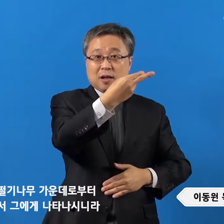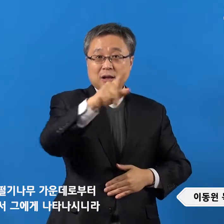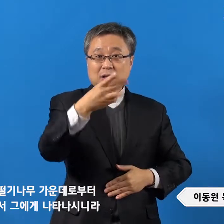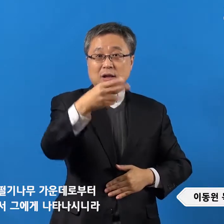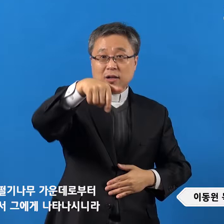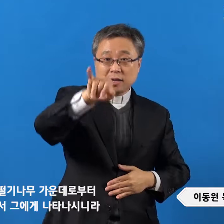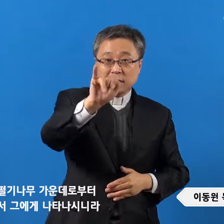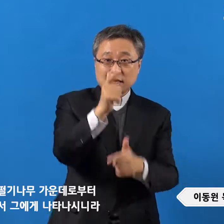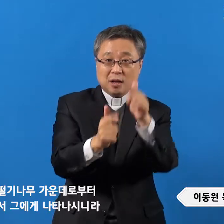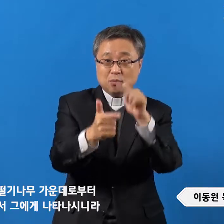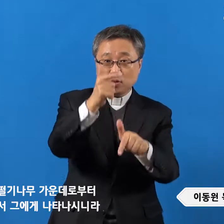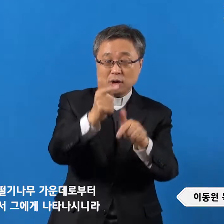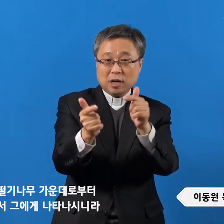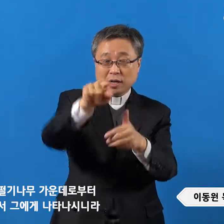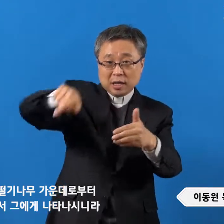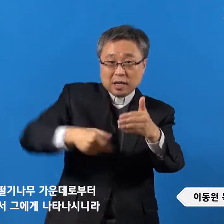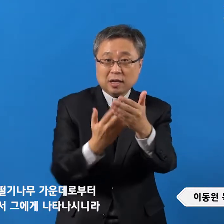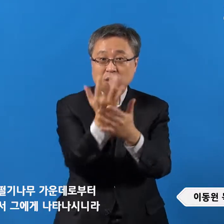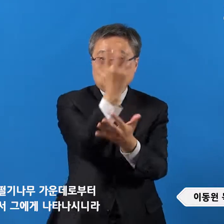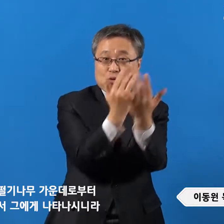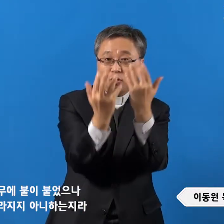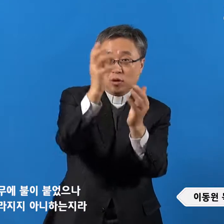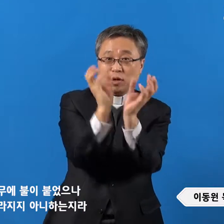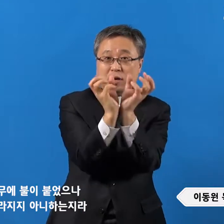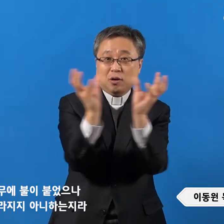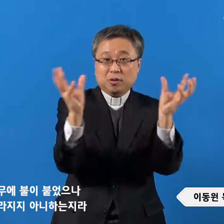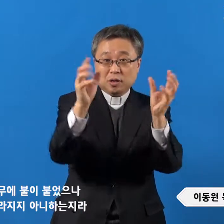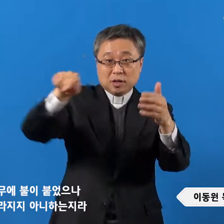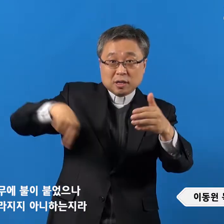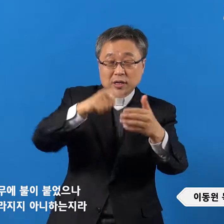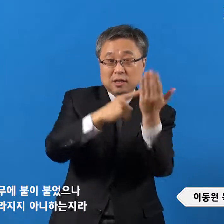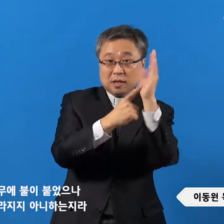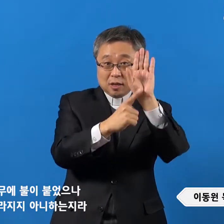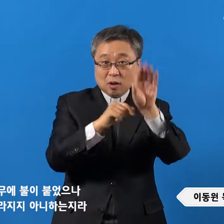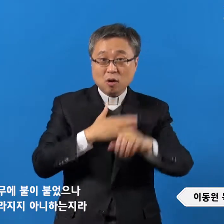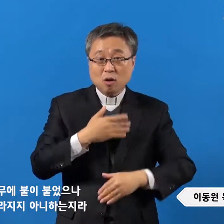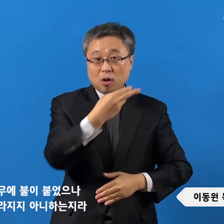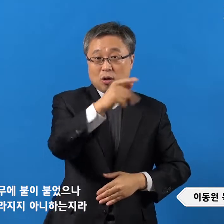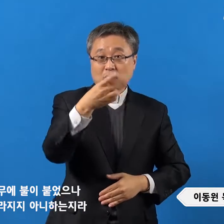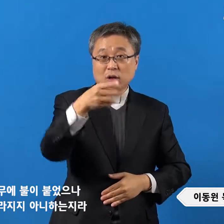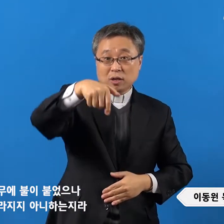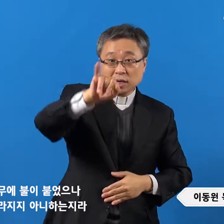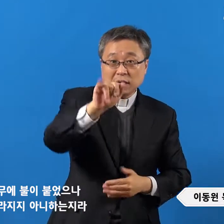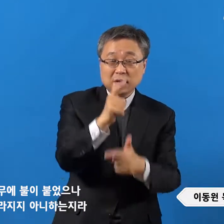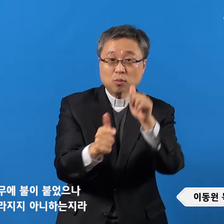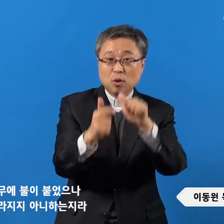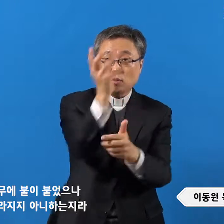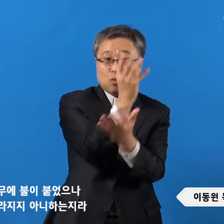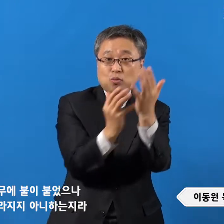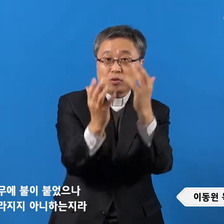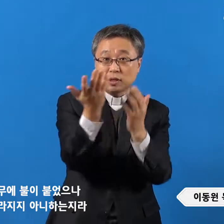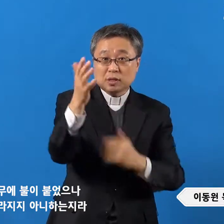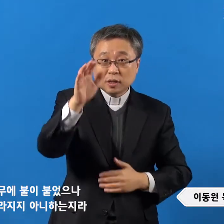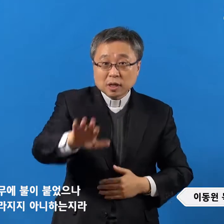불꽃 안에서 그에게 나타나시니라. 그가 보니 떨기나무에 불이 붙었으나 그 떨기나무가